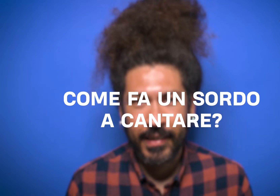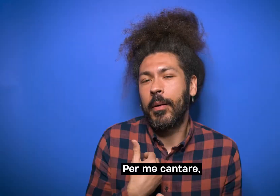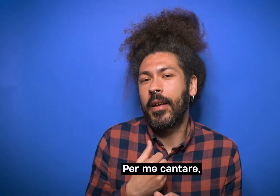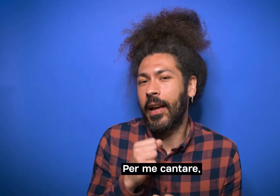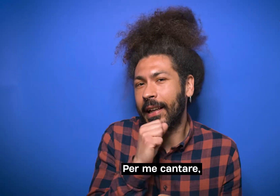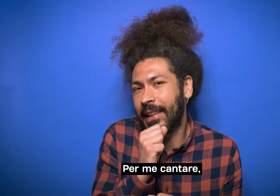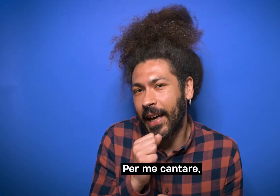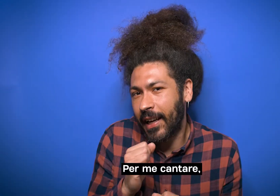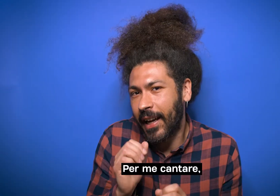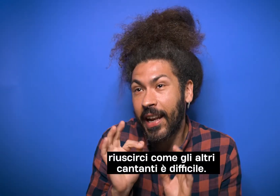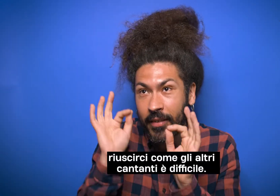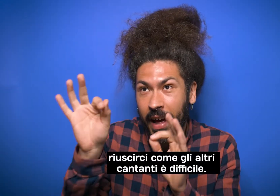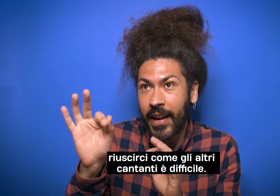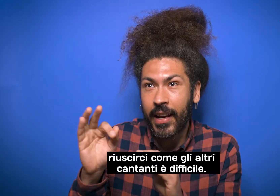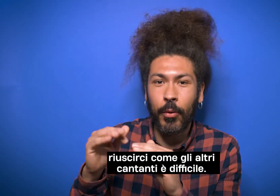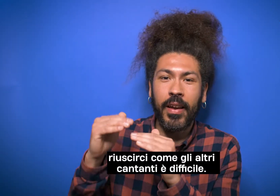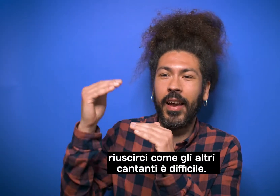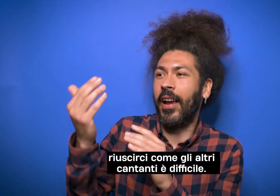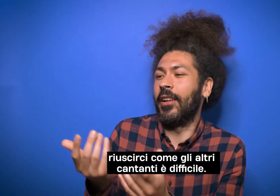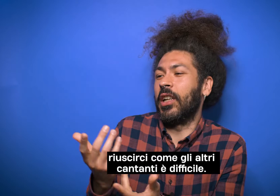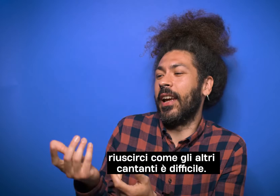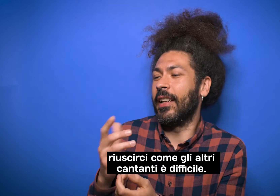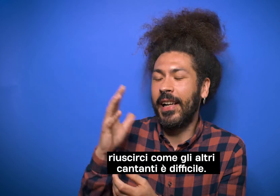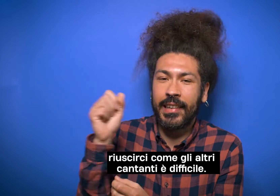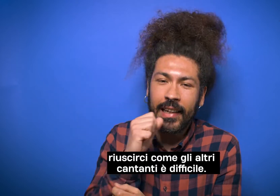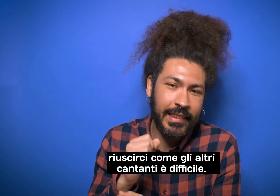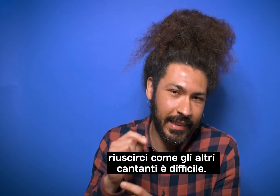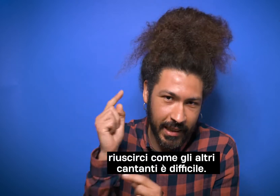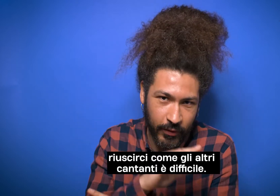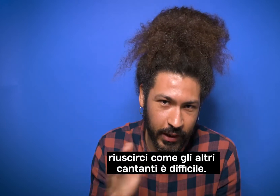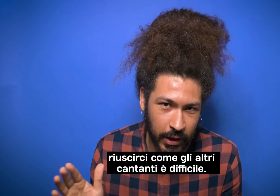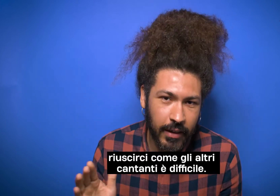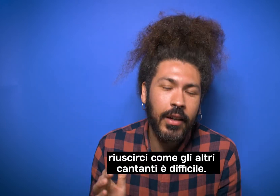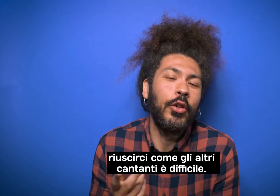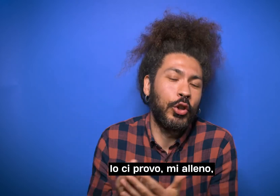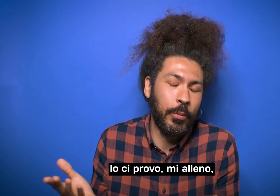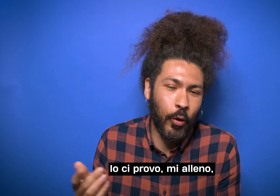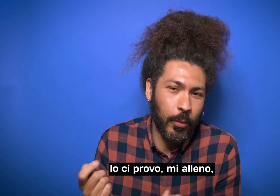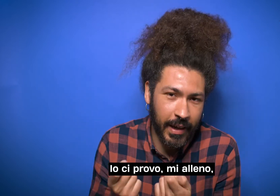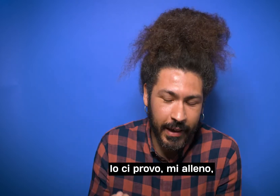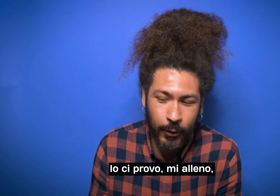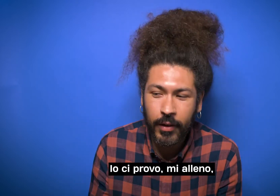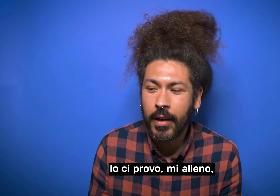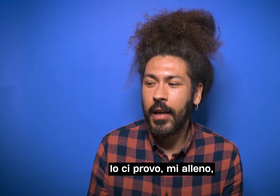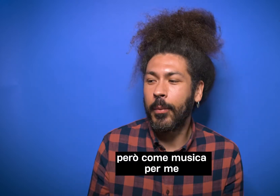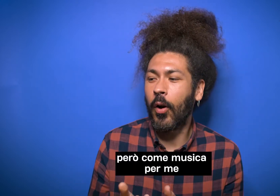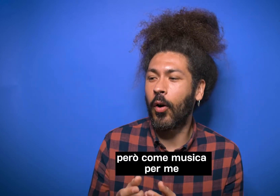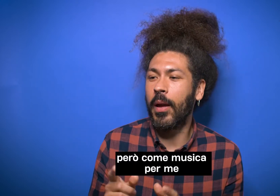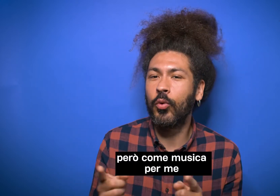Per me cantare, arrivare come, cioè, degli altri cantanti è difficile, io ci provo, mi alleno. Però come